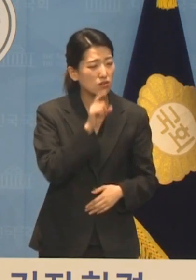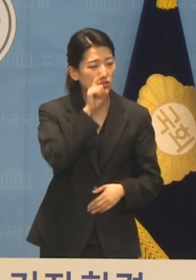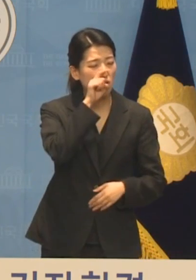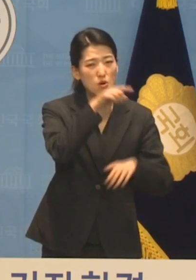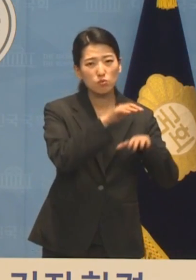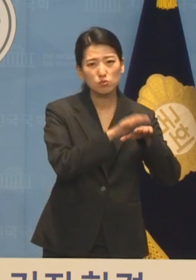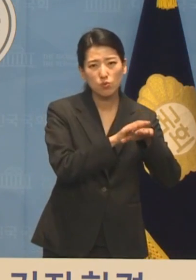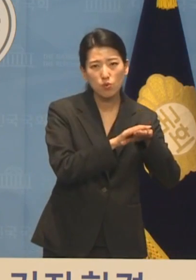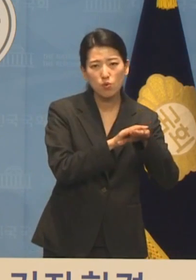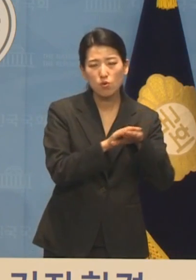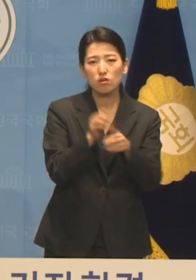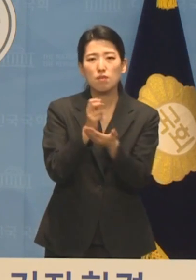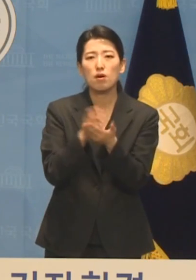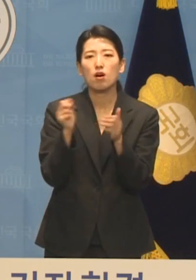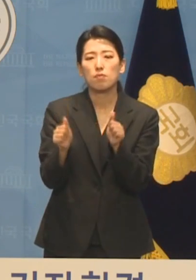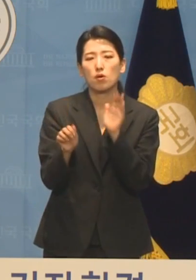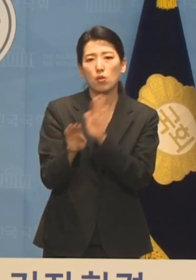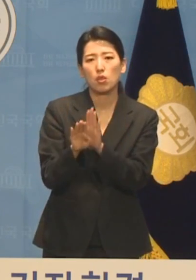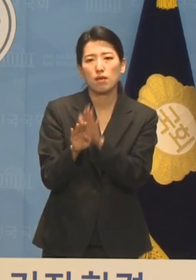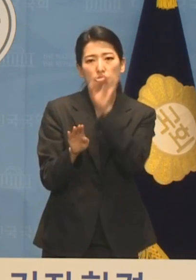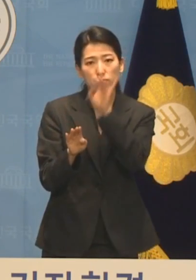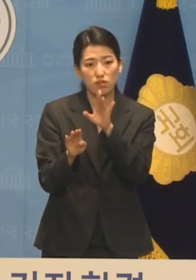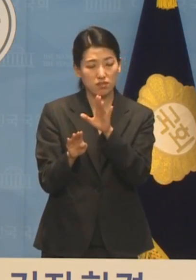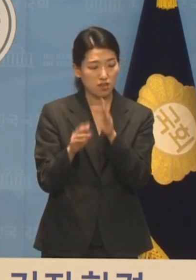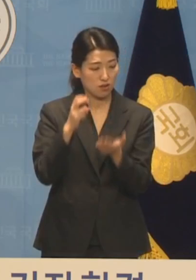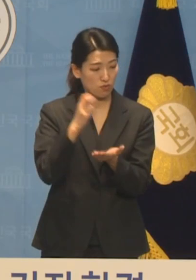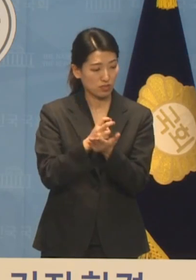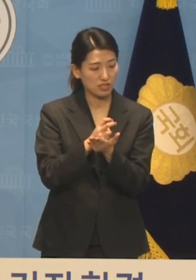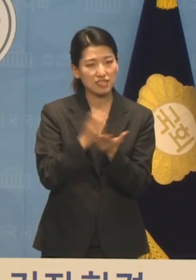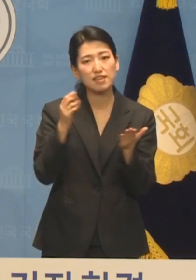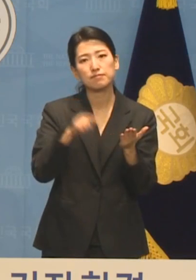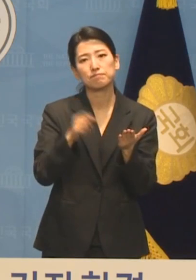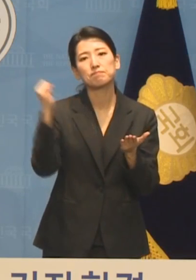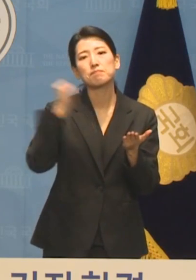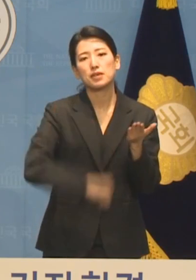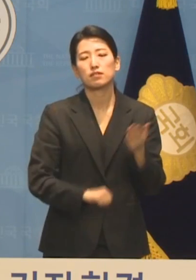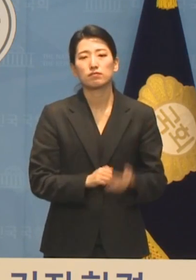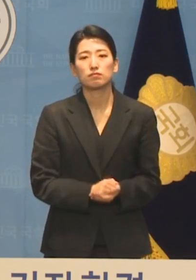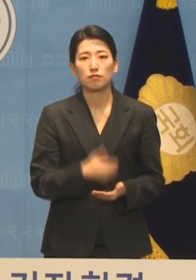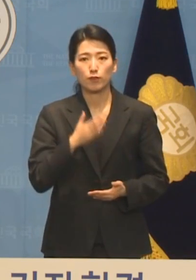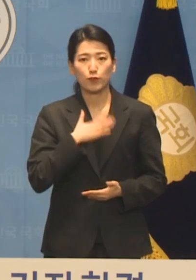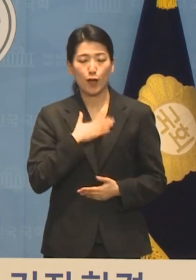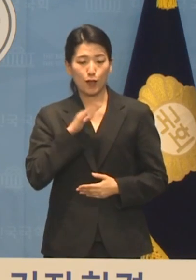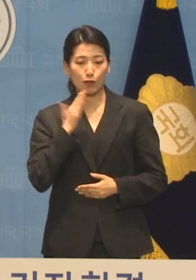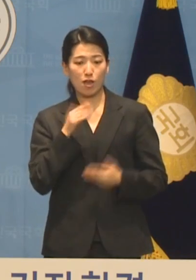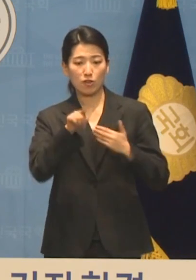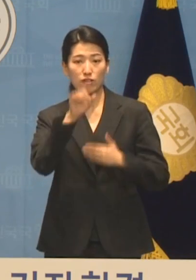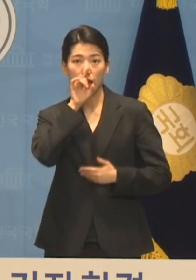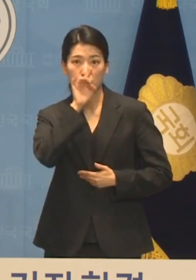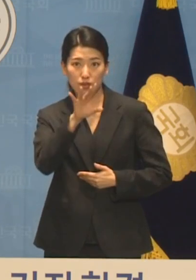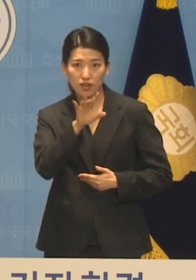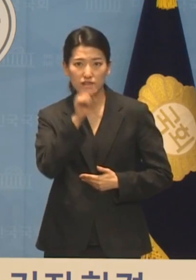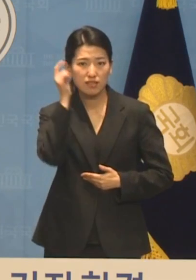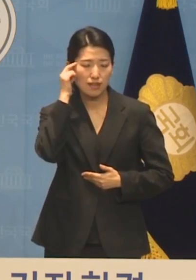문을 두드려서는 안 된다는 원칙에 정면으로 반합니다. 내로남불은 법률적으로 허용될 수 없습니다.